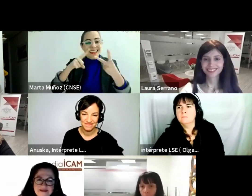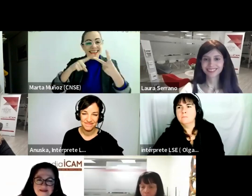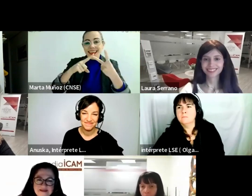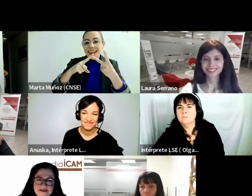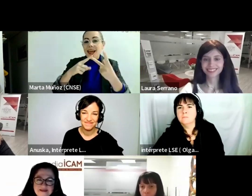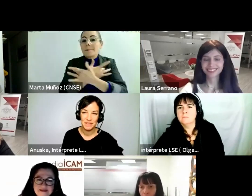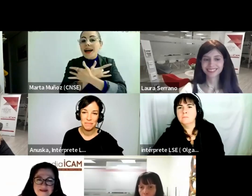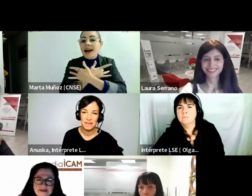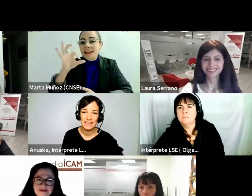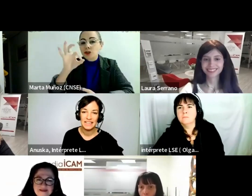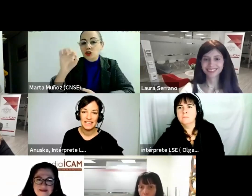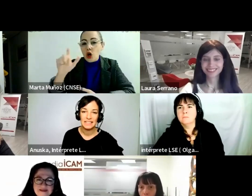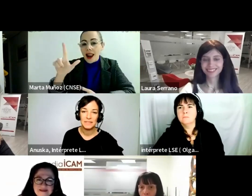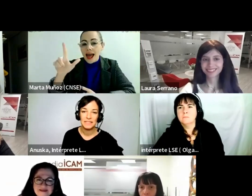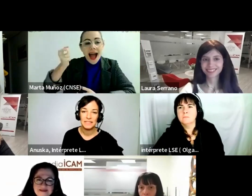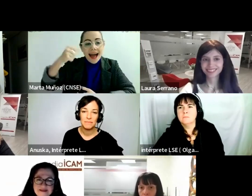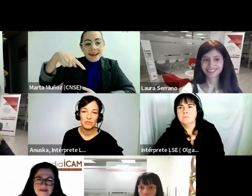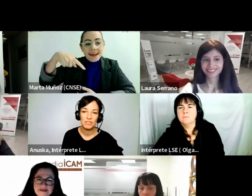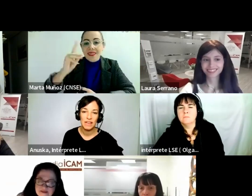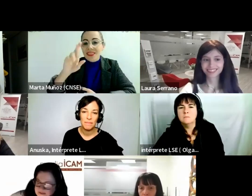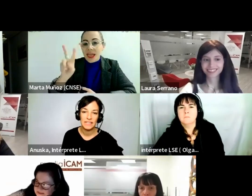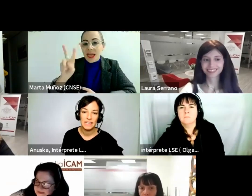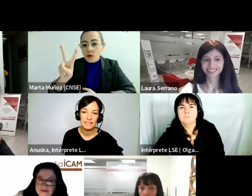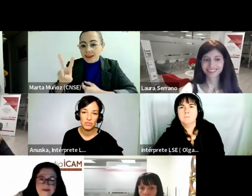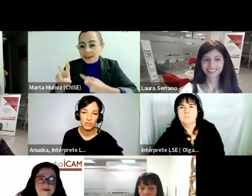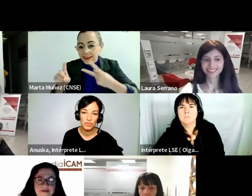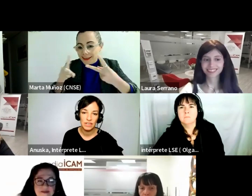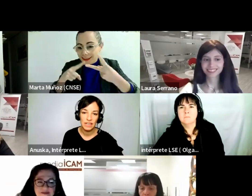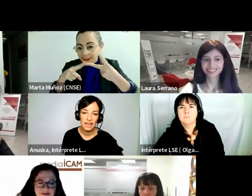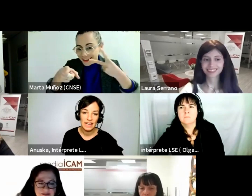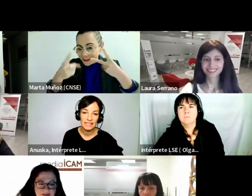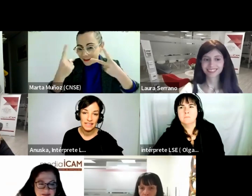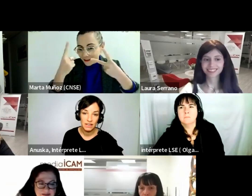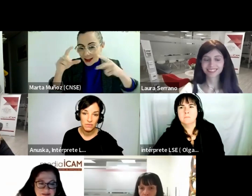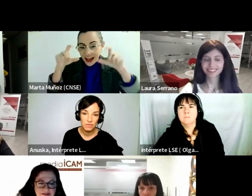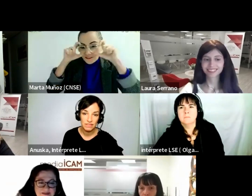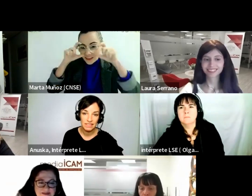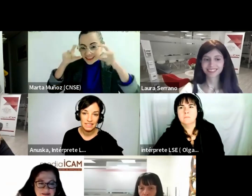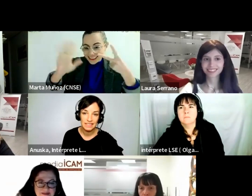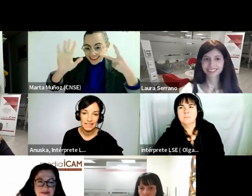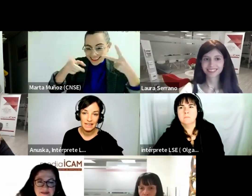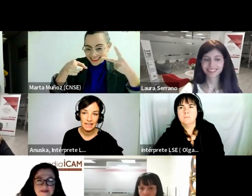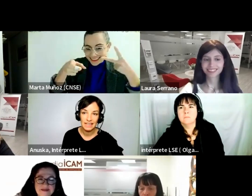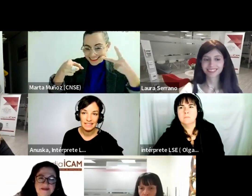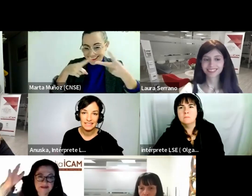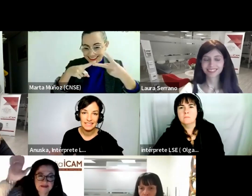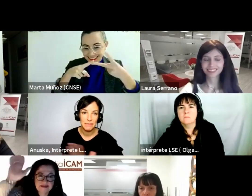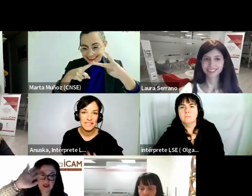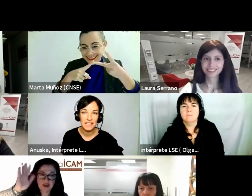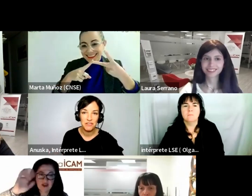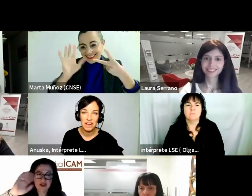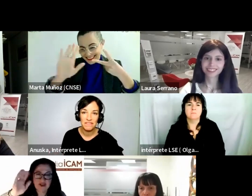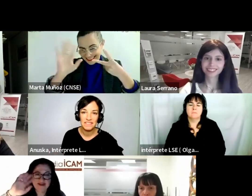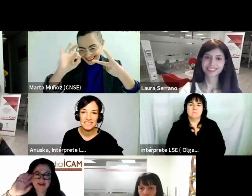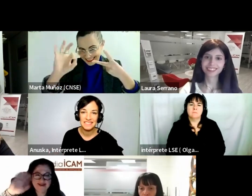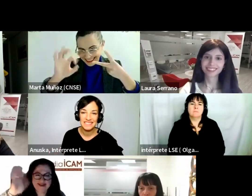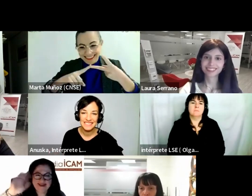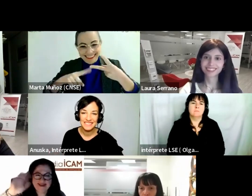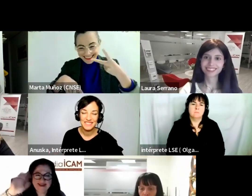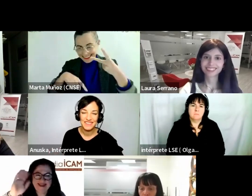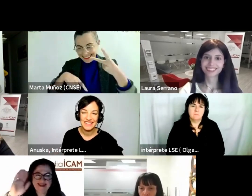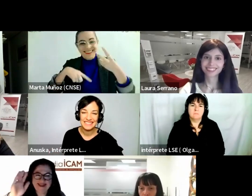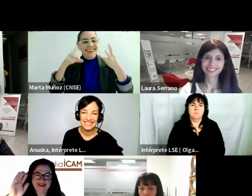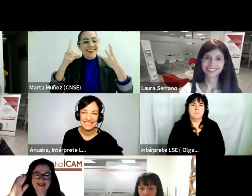buenas tardes. Fenomenal. También tenemos a María Sol Andreu. ¿La veis ahí con